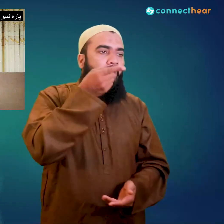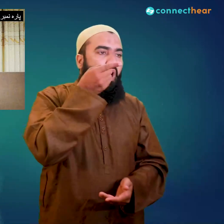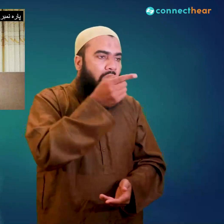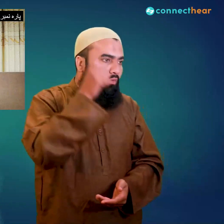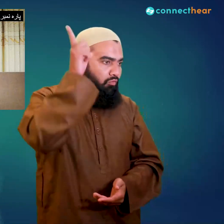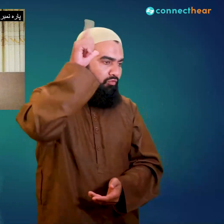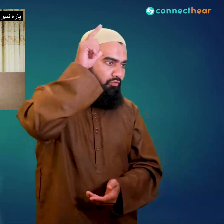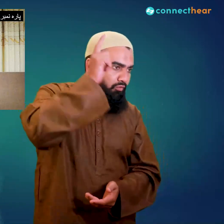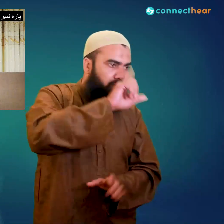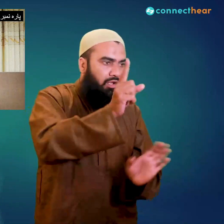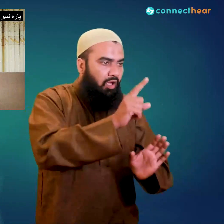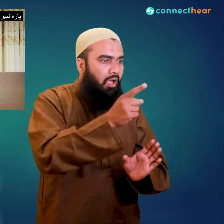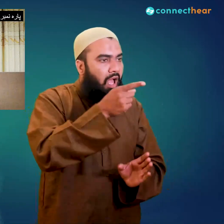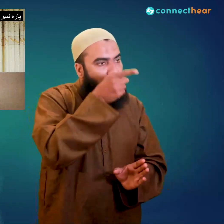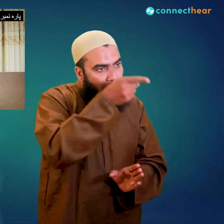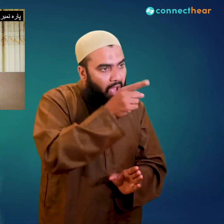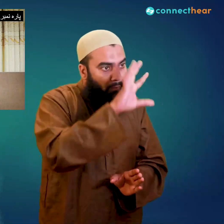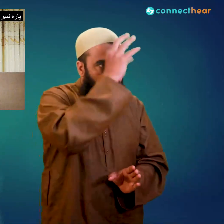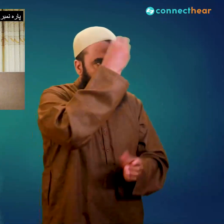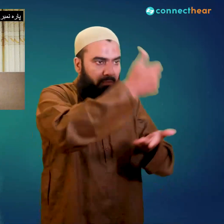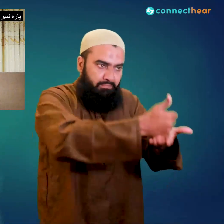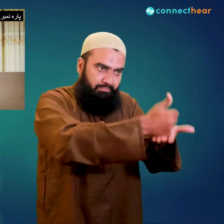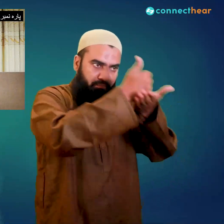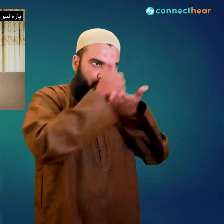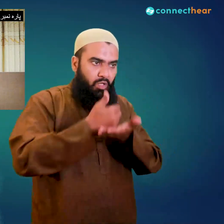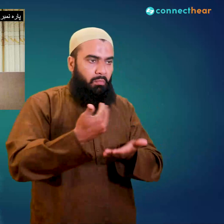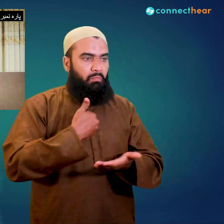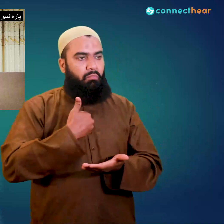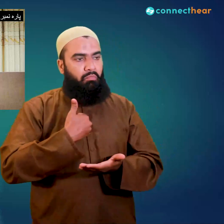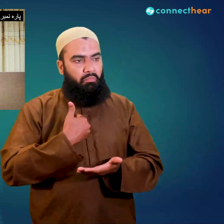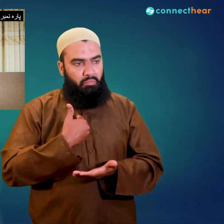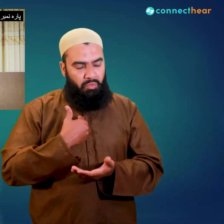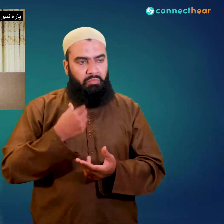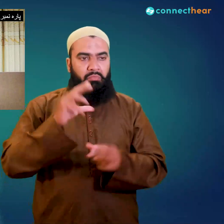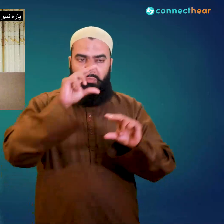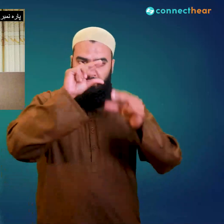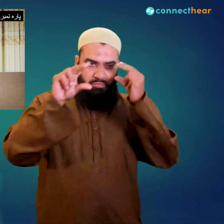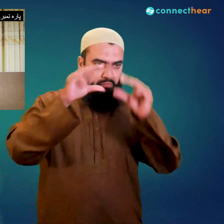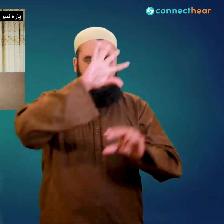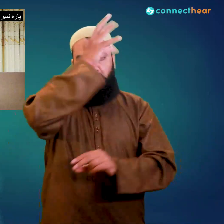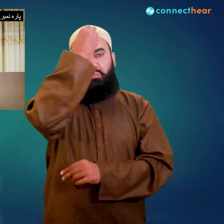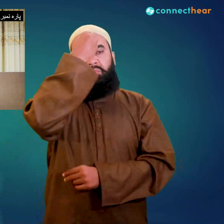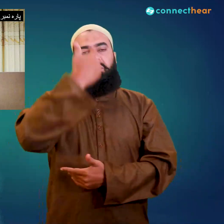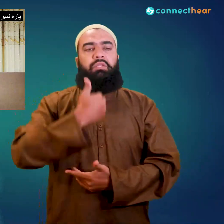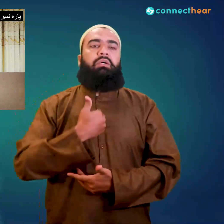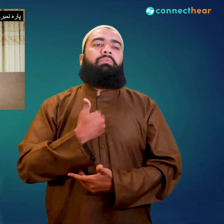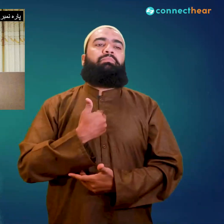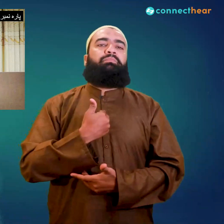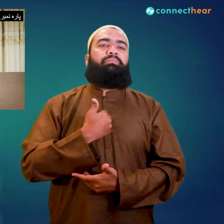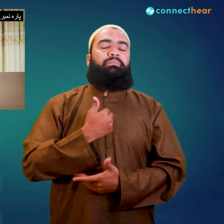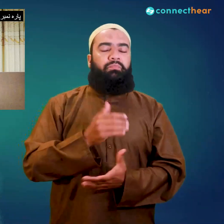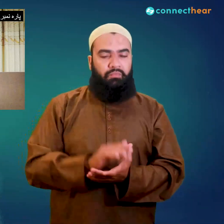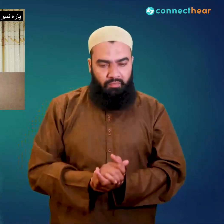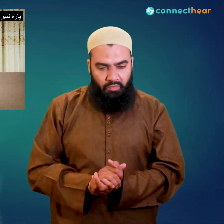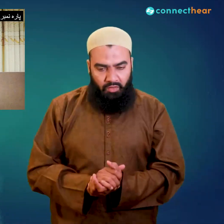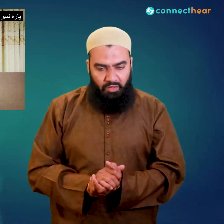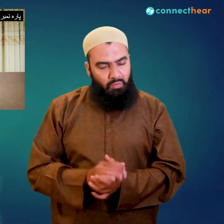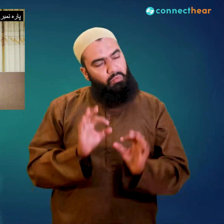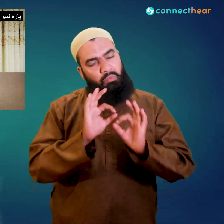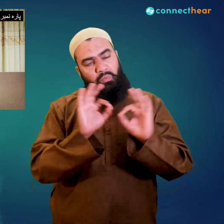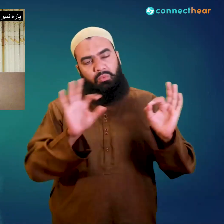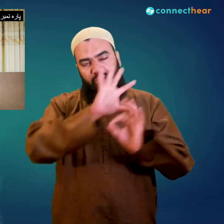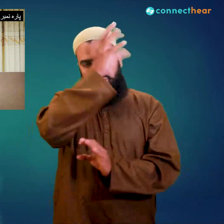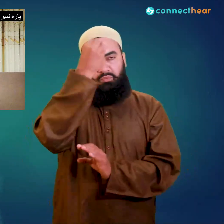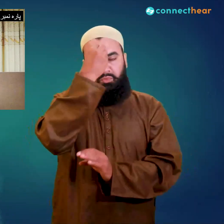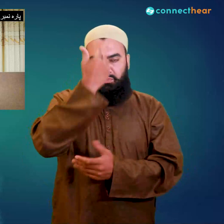کا یہ آپ میرے حوالے کر دیجئے۔ انی حفیظ علیم، بے شک میں اس کی حفاظت